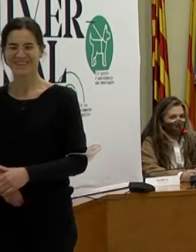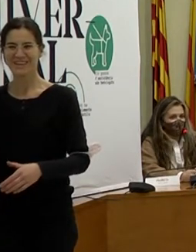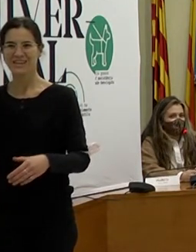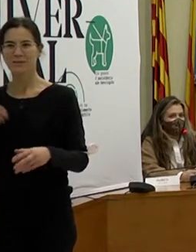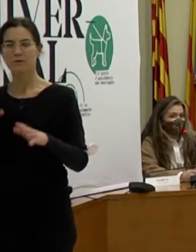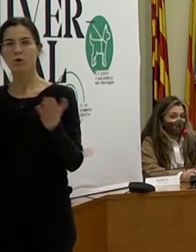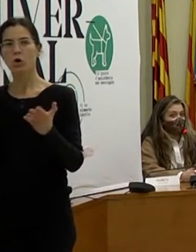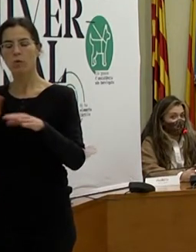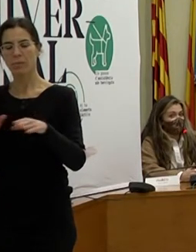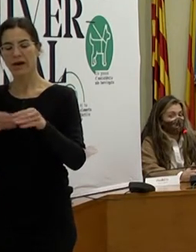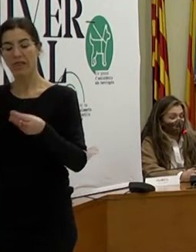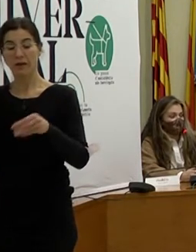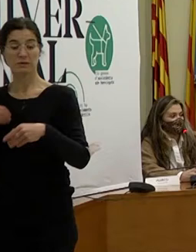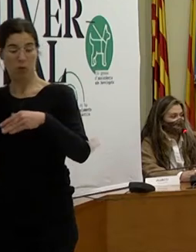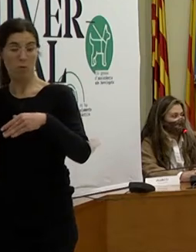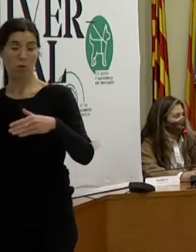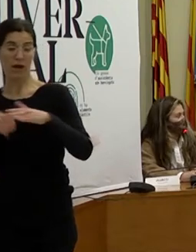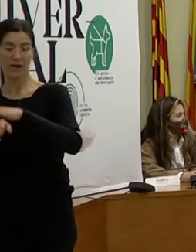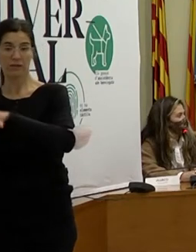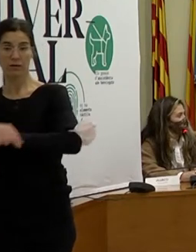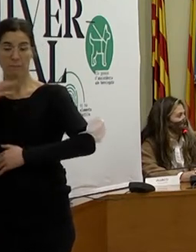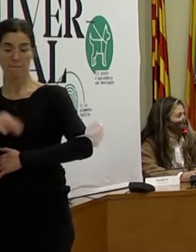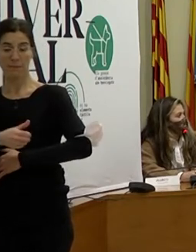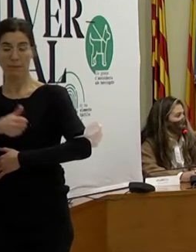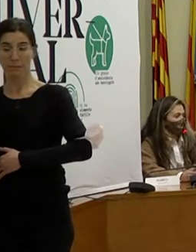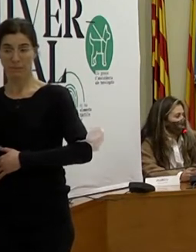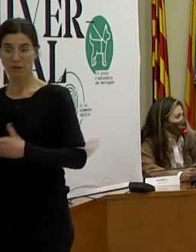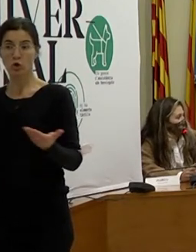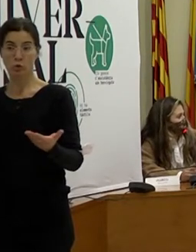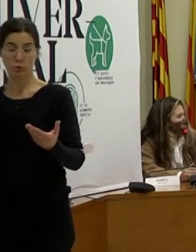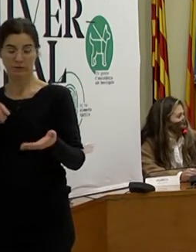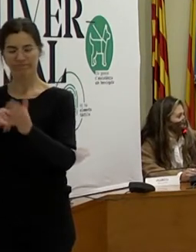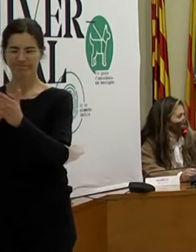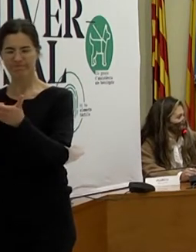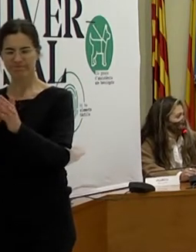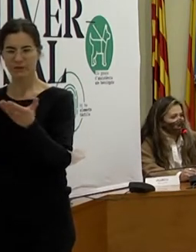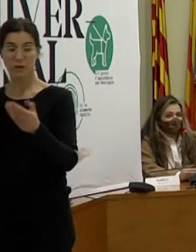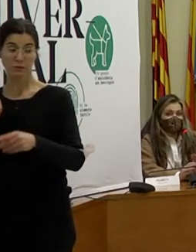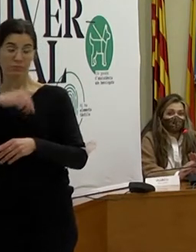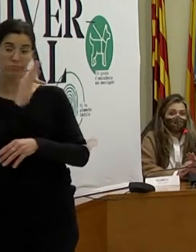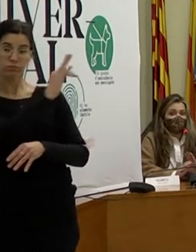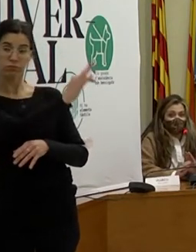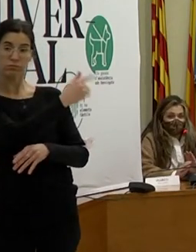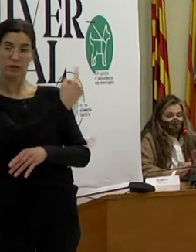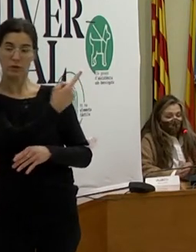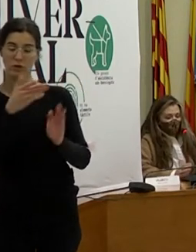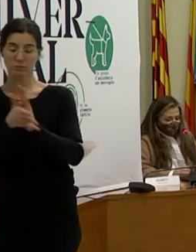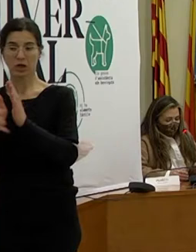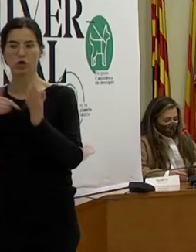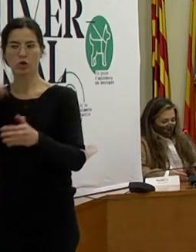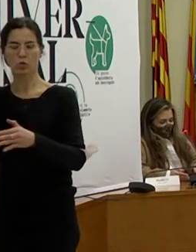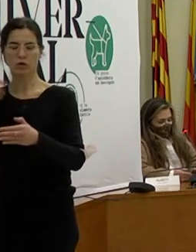podem fer que el poble sigui més accessible i bueno, temes que ells us explicaran. Ara jo